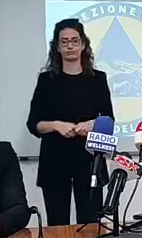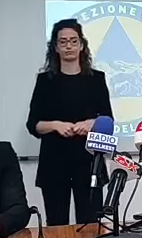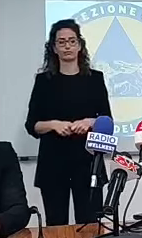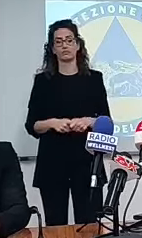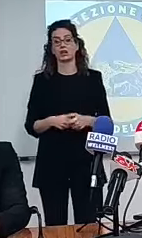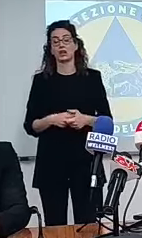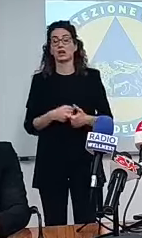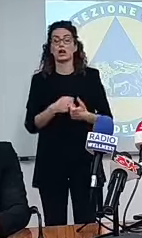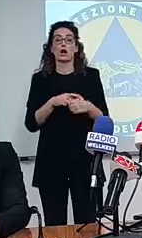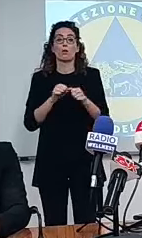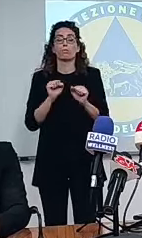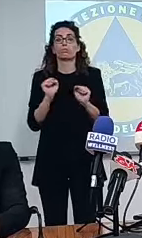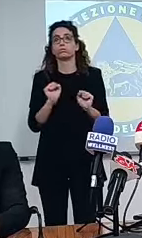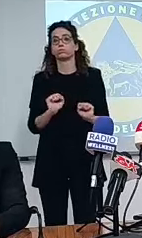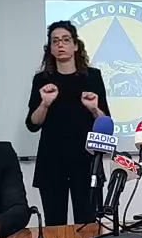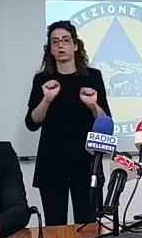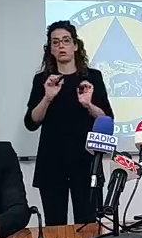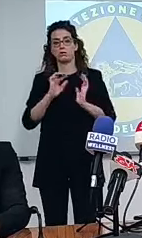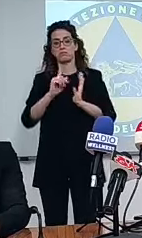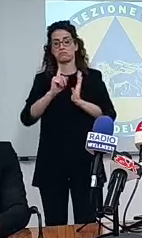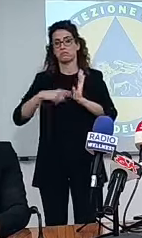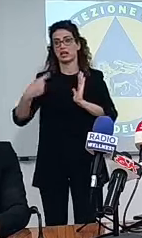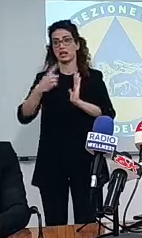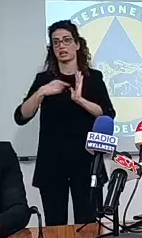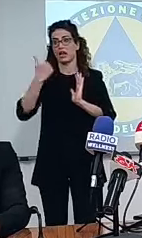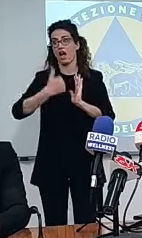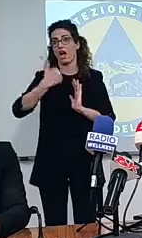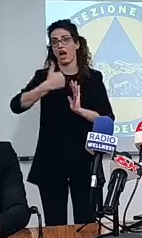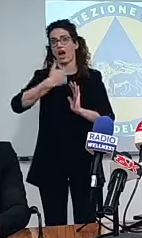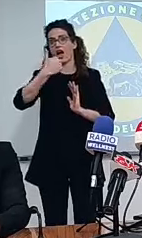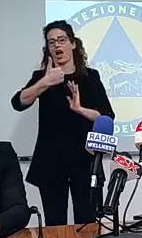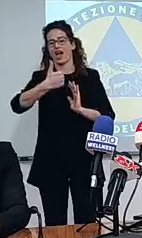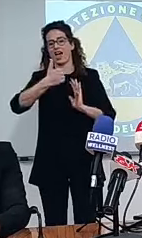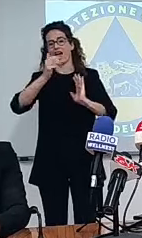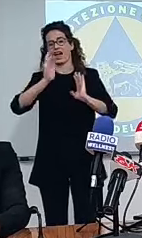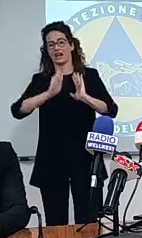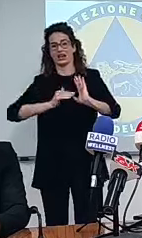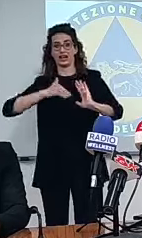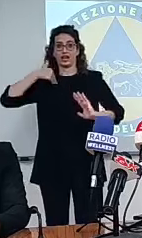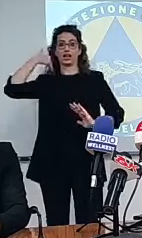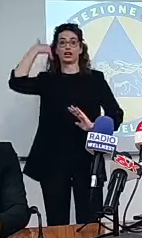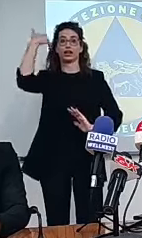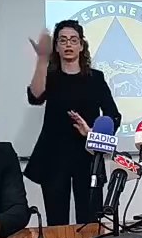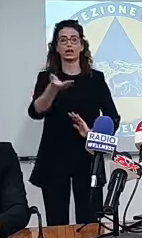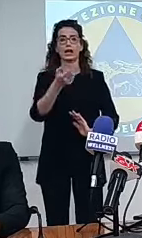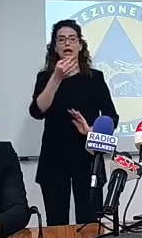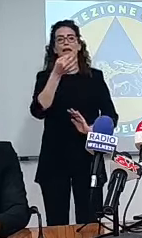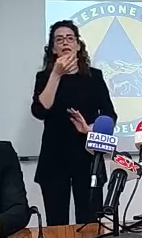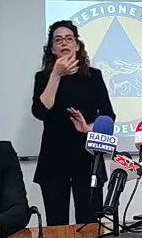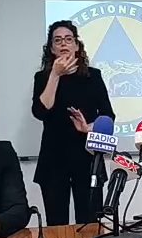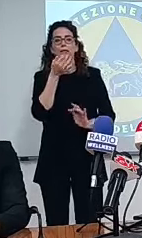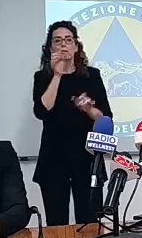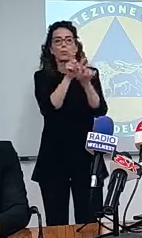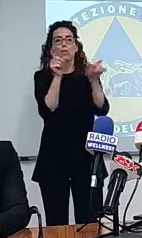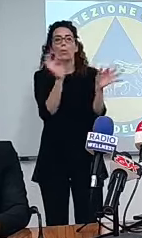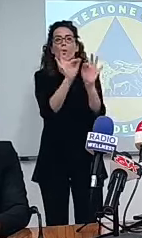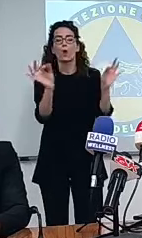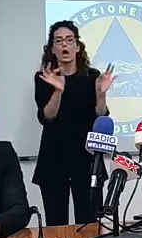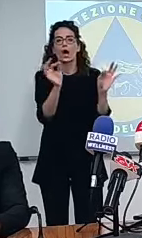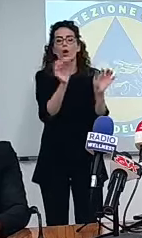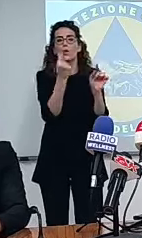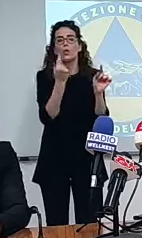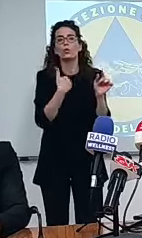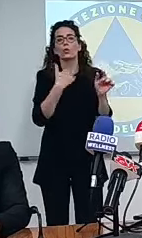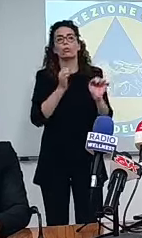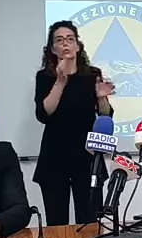Forse tra qualche mese, tra qualche anno, tra qualche secolo ci spiegheranno questo andamento strettamente legato al clima di